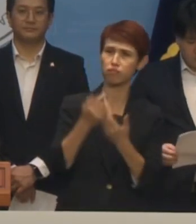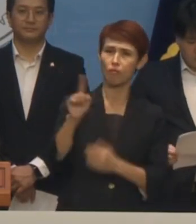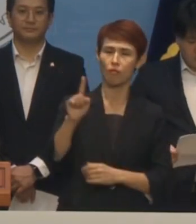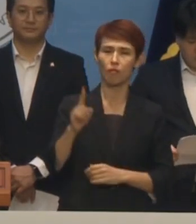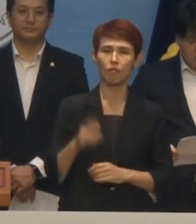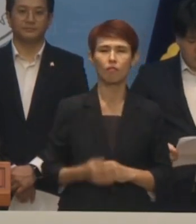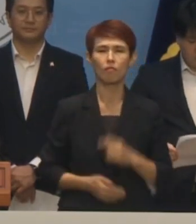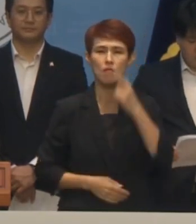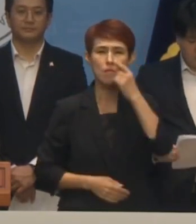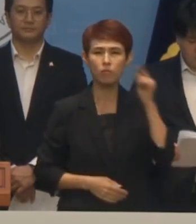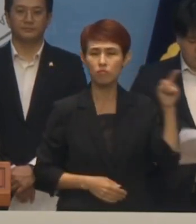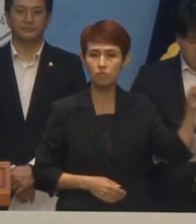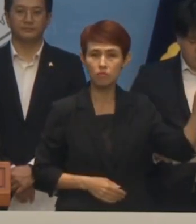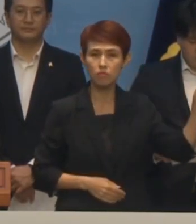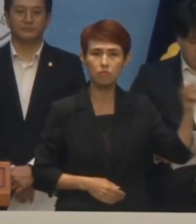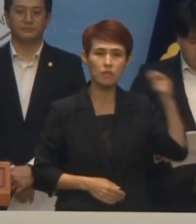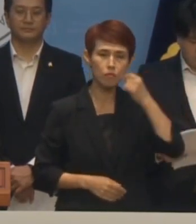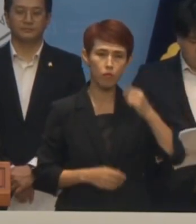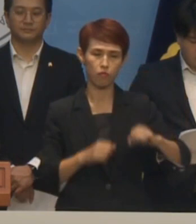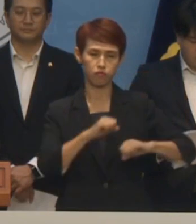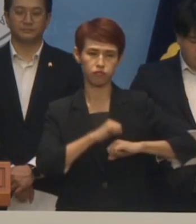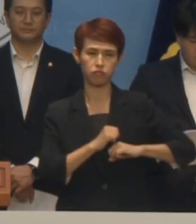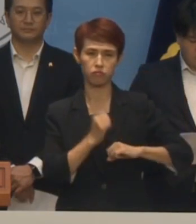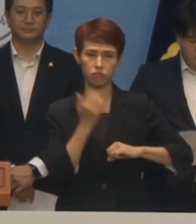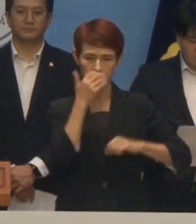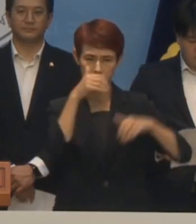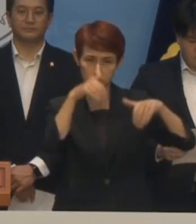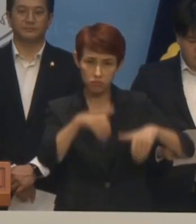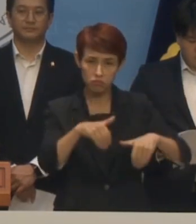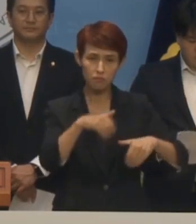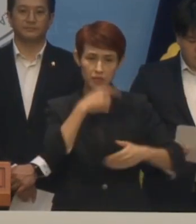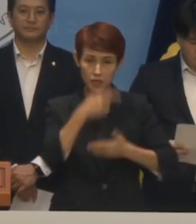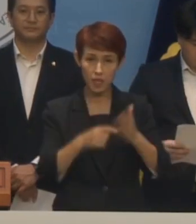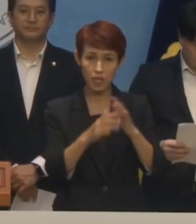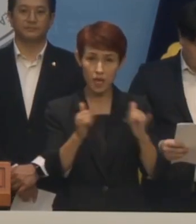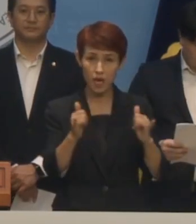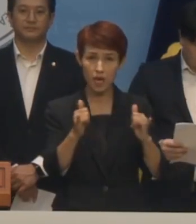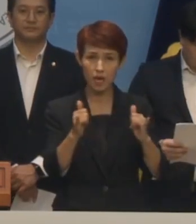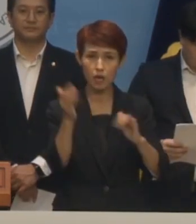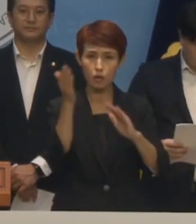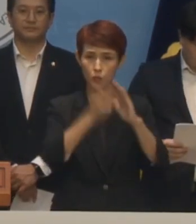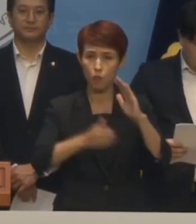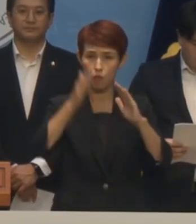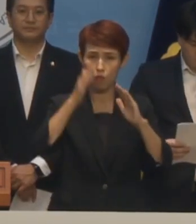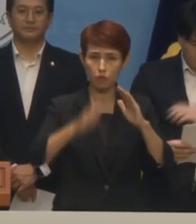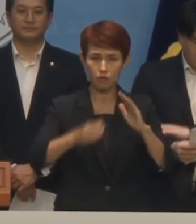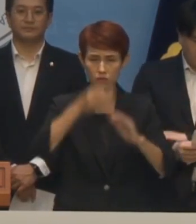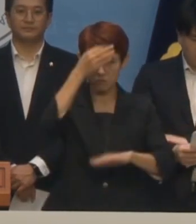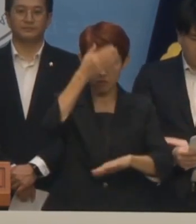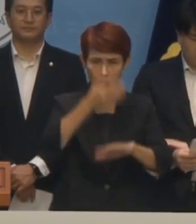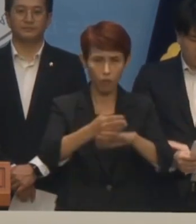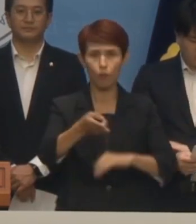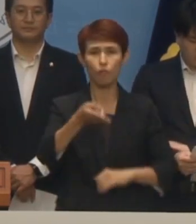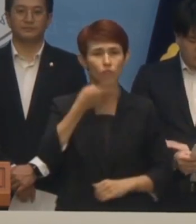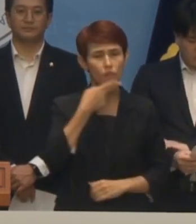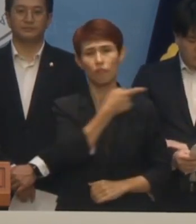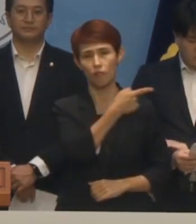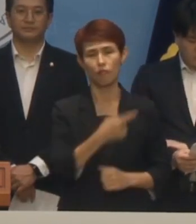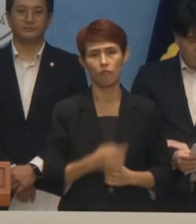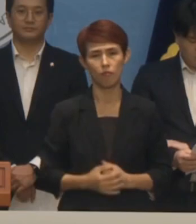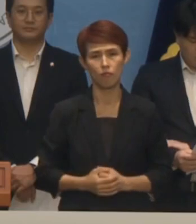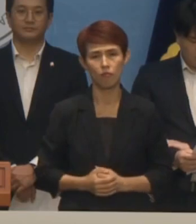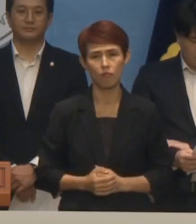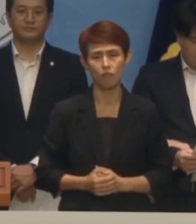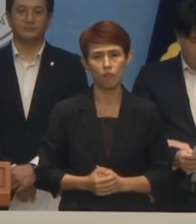정부는 아직도 일본군 위안부 피해자에 대한 공식적이고 진심 어린 사죄를 하지 않고